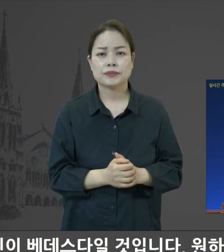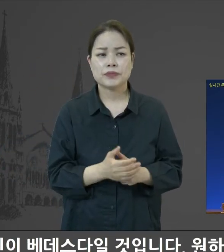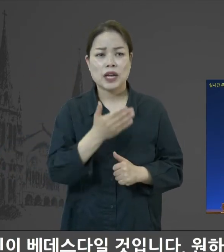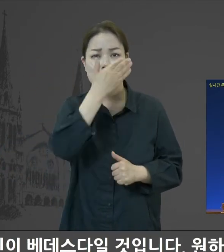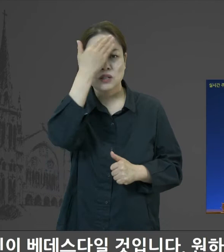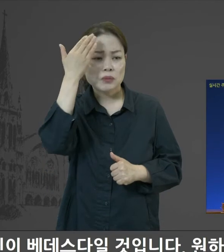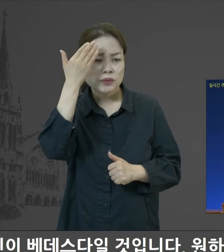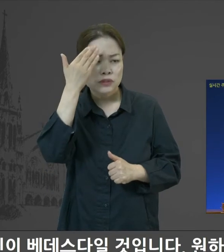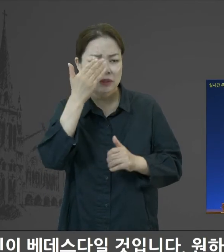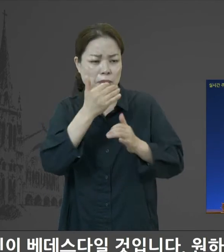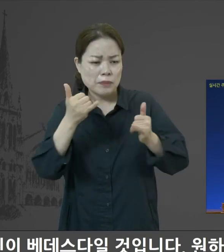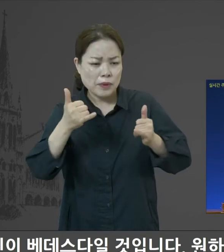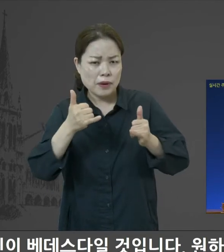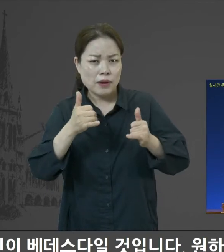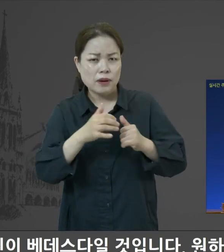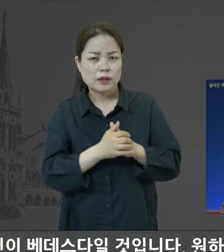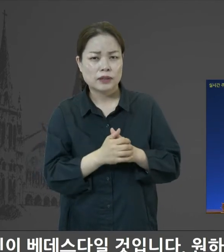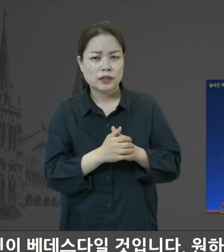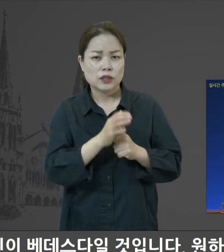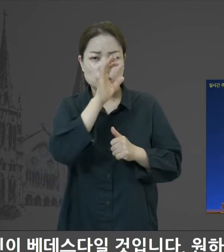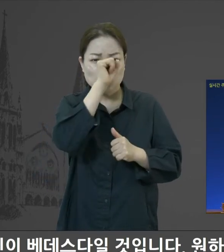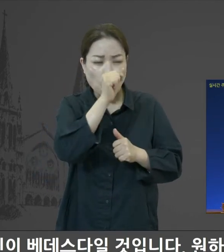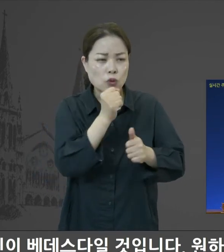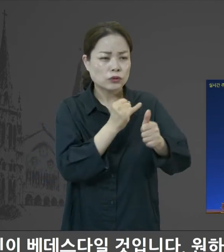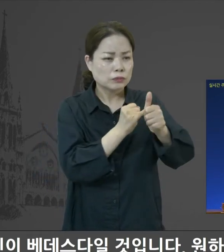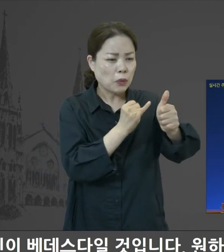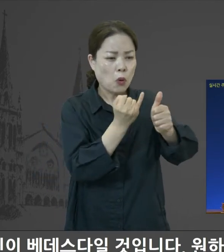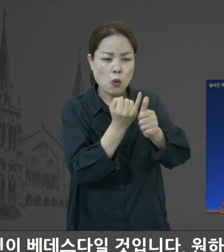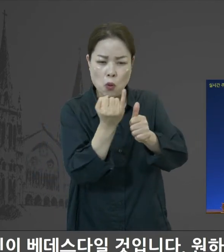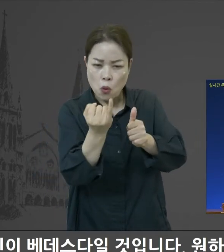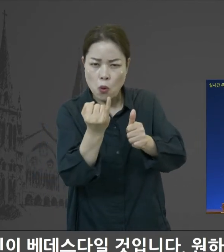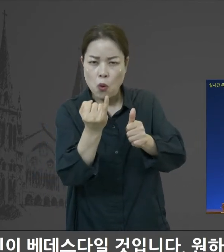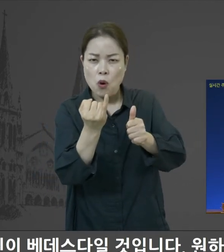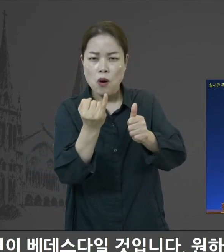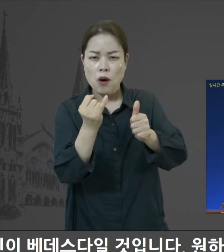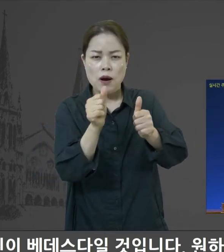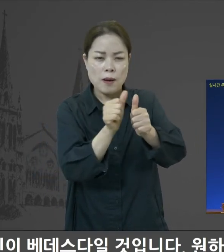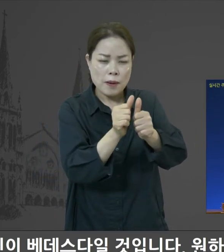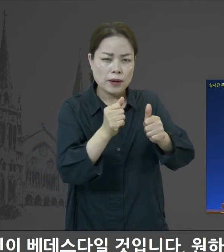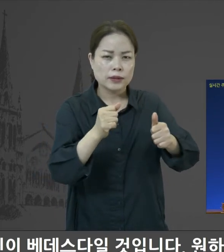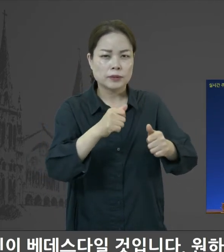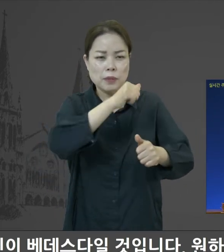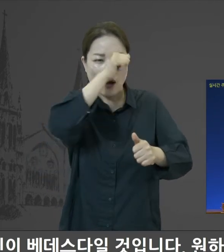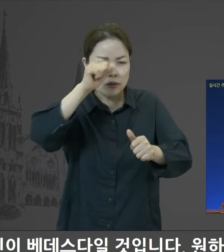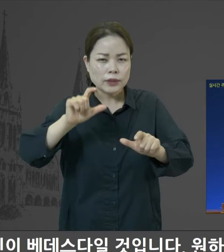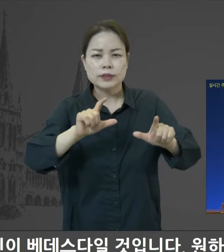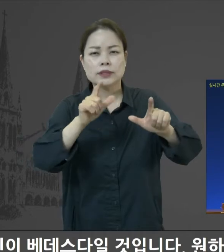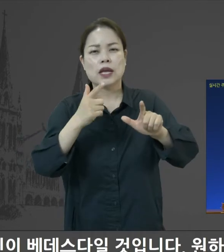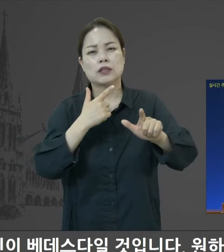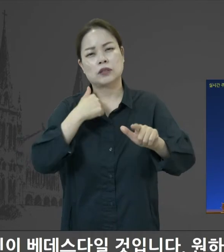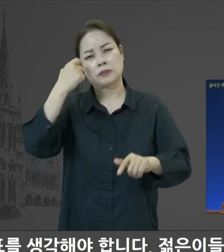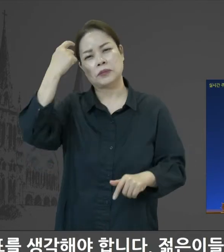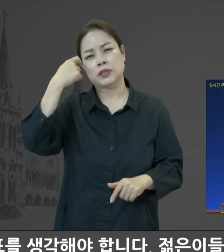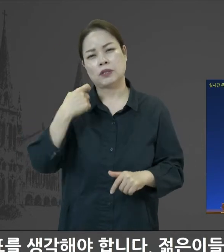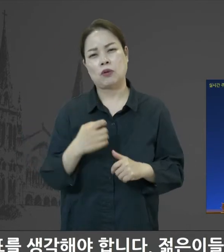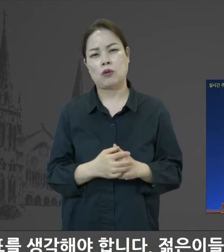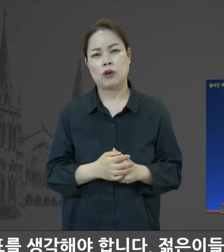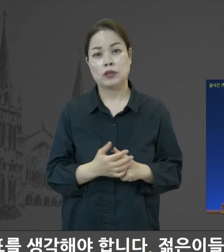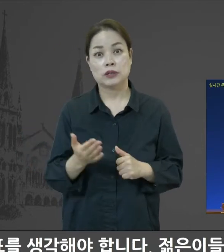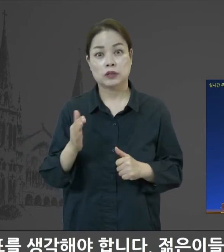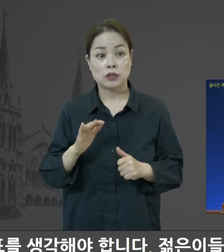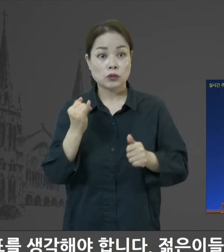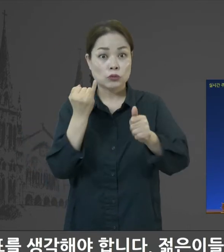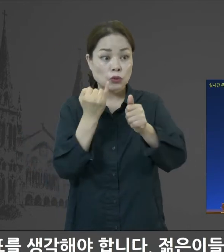젊은 청년들은 마음에 드는 이상형을 만나면 정말 평생 행복하게 지낼 것처럼 느낍니다.